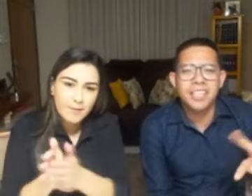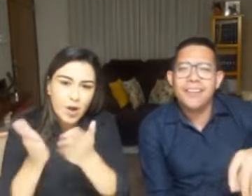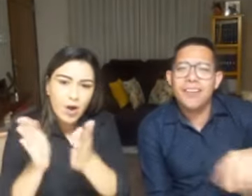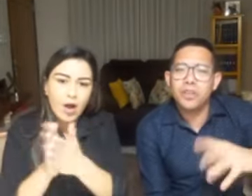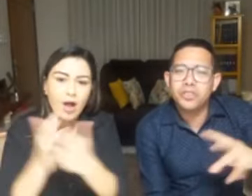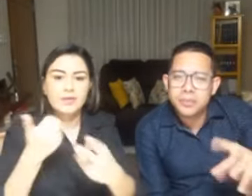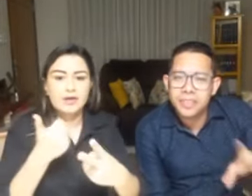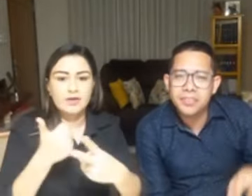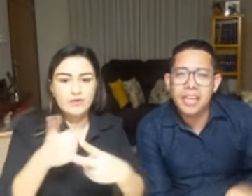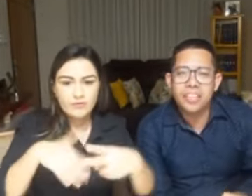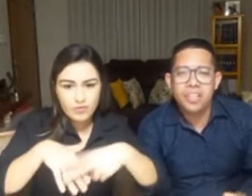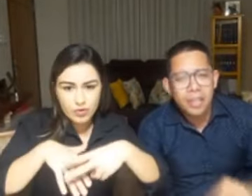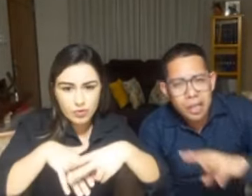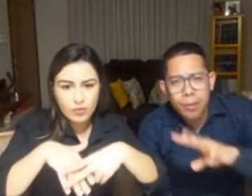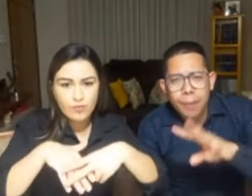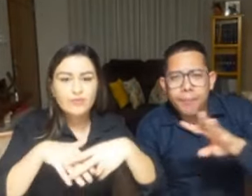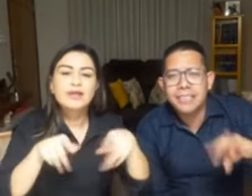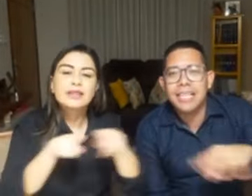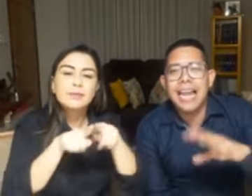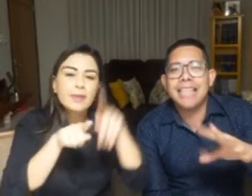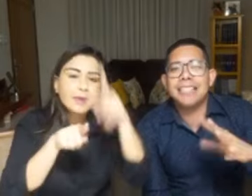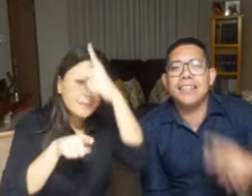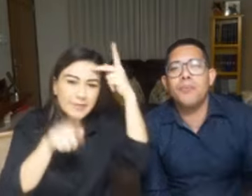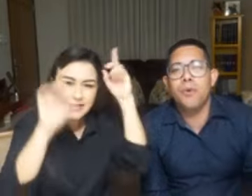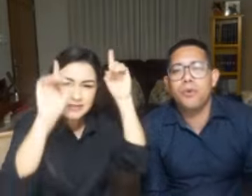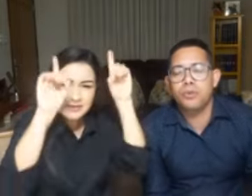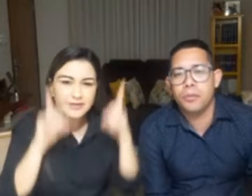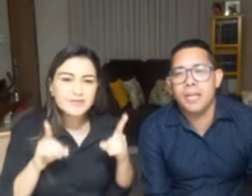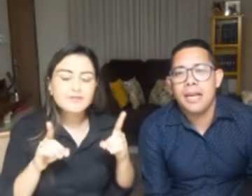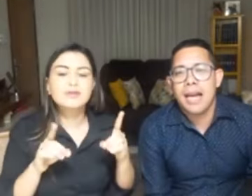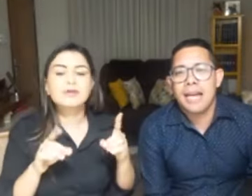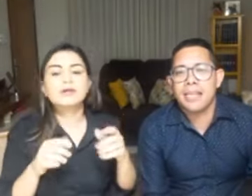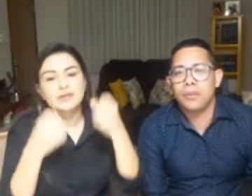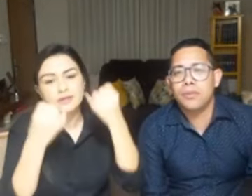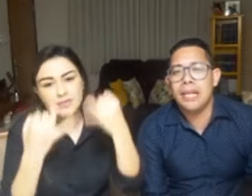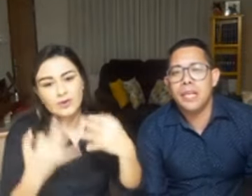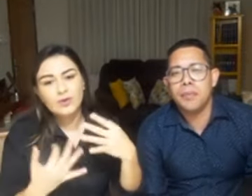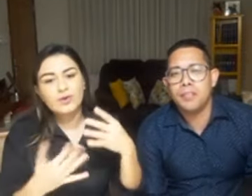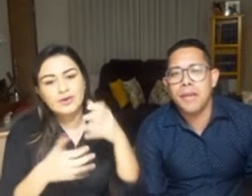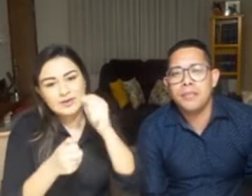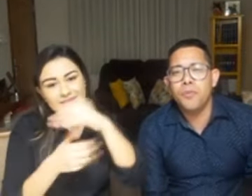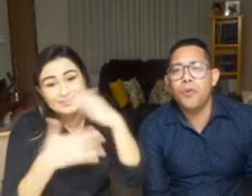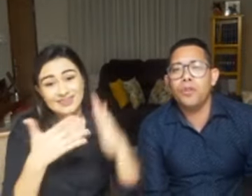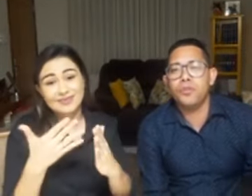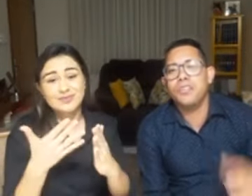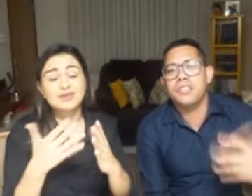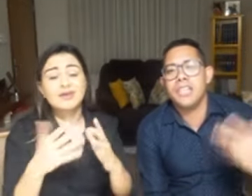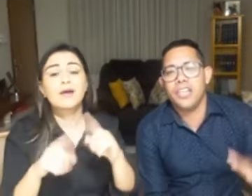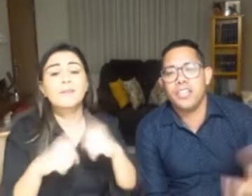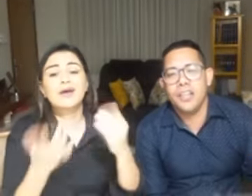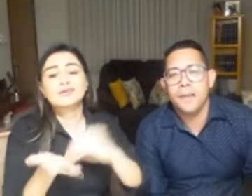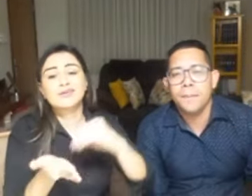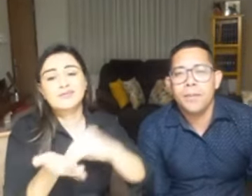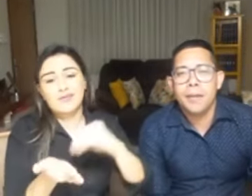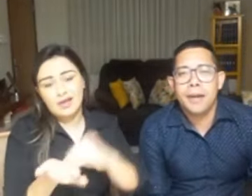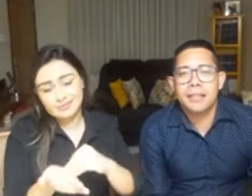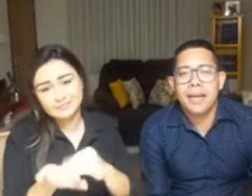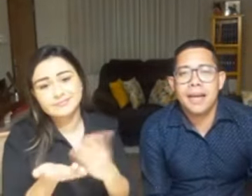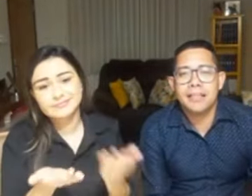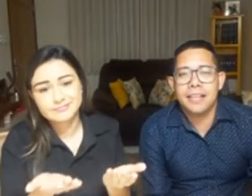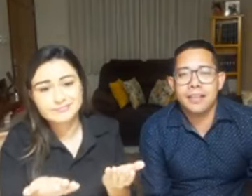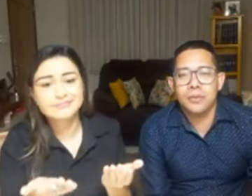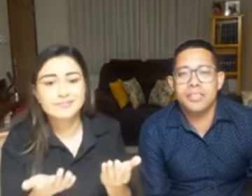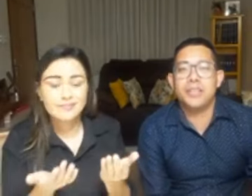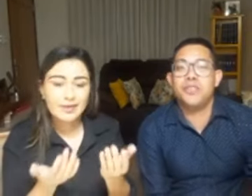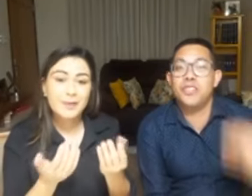viúvas, falou sobre os deficientes e deu uma pincelada ali um pouco sobre a questão da Libras, mas não foi suficiente aí para